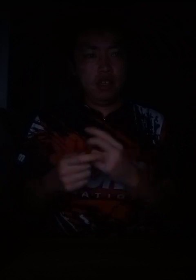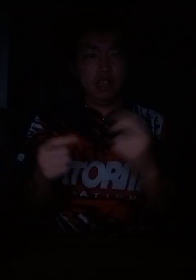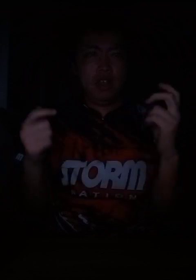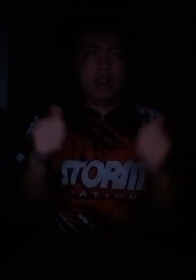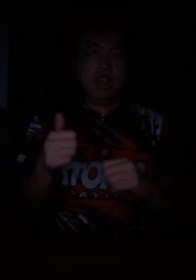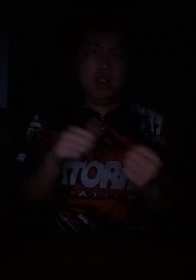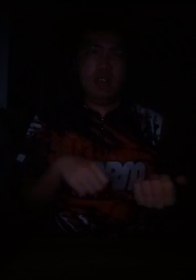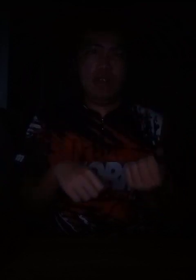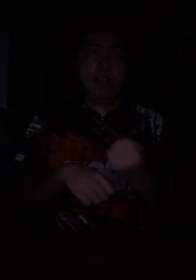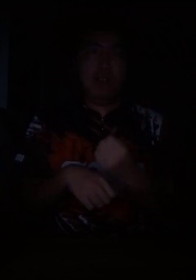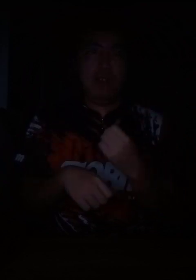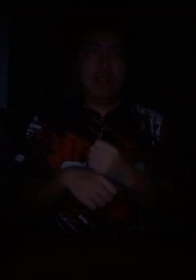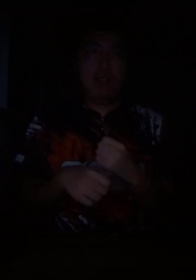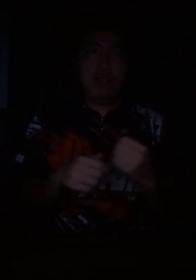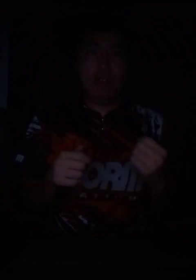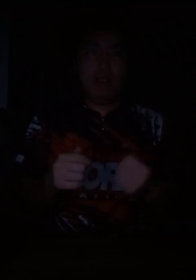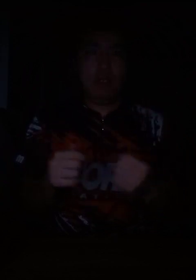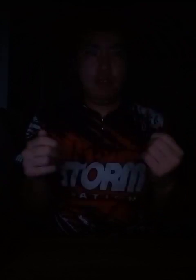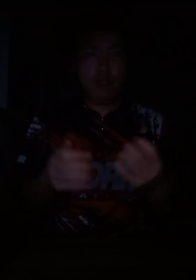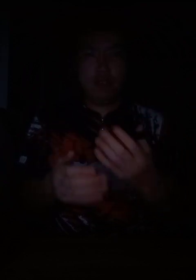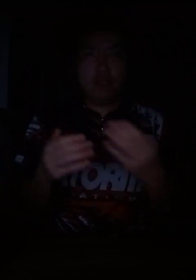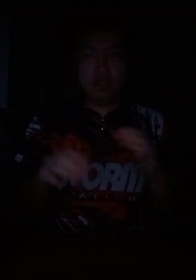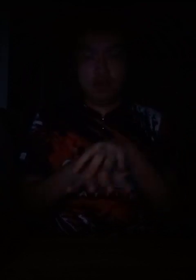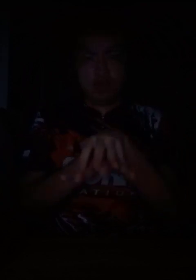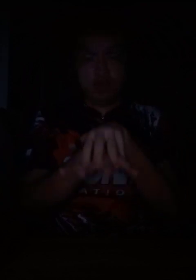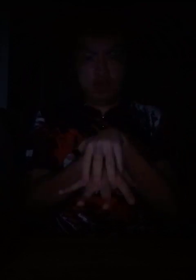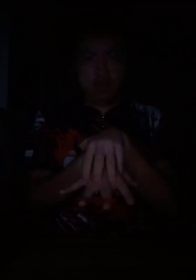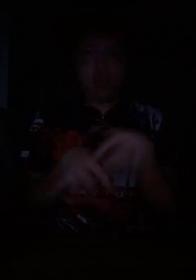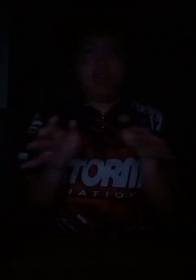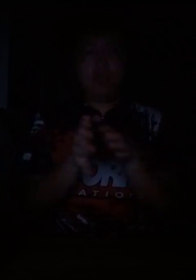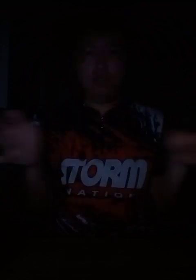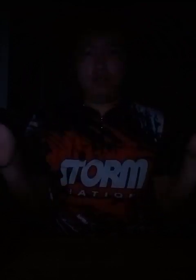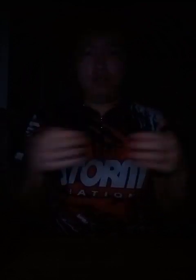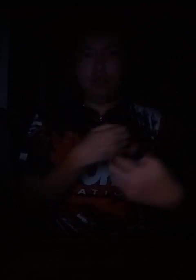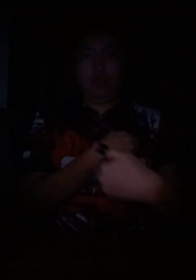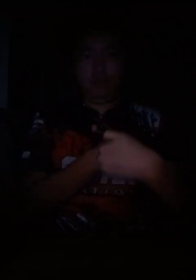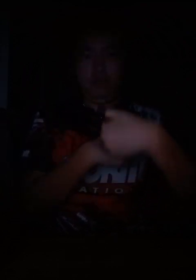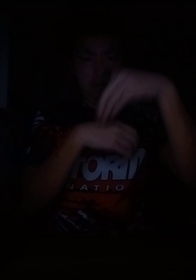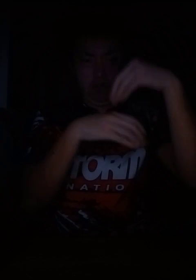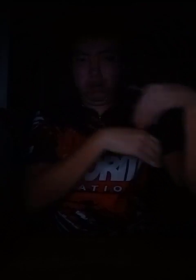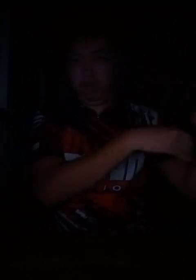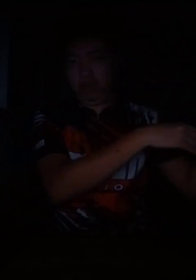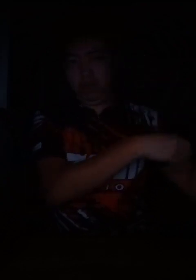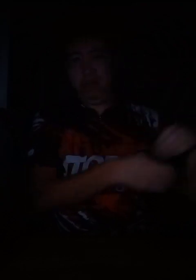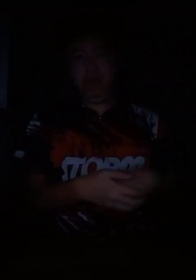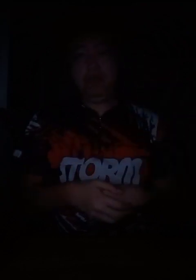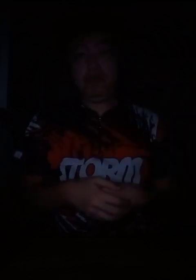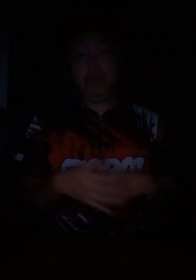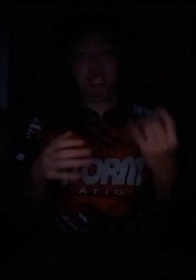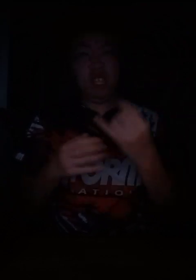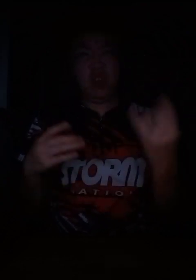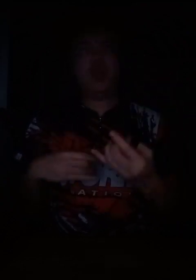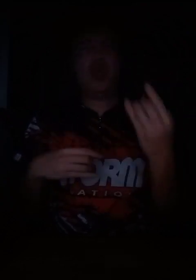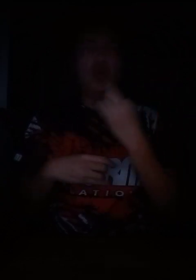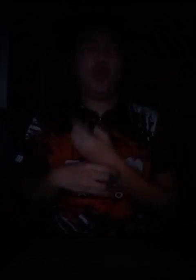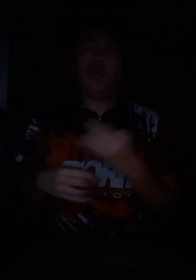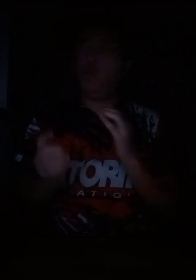쓰러져 있다 119 구급대원들의 심폐소생술을 받으며 병원으로 옮겨졌습니다. 피해자는 아직도 의식을 되찾지 못한